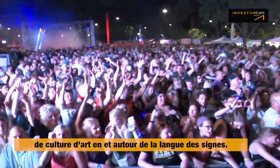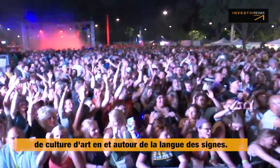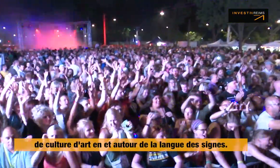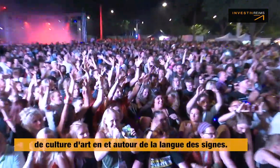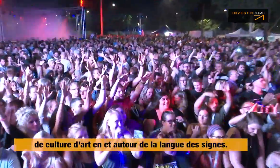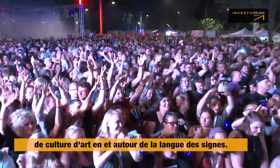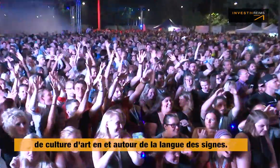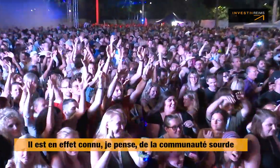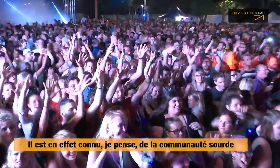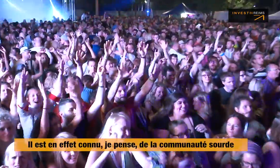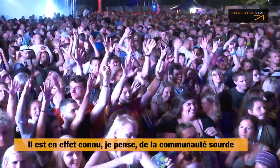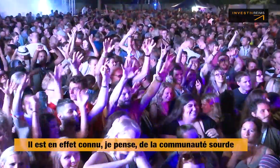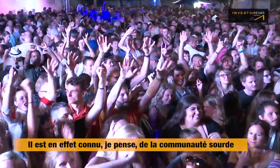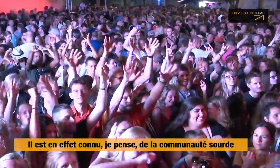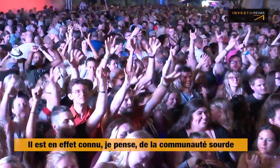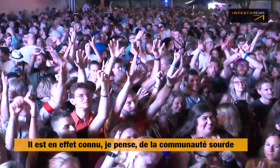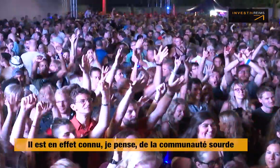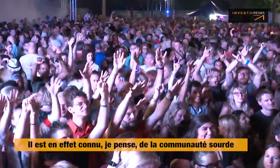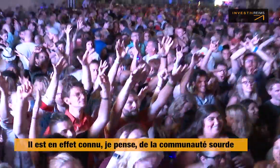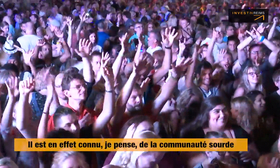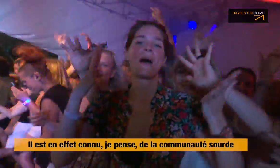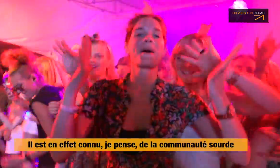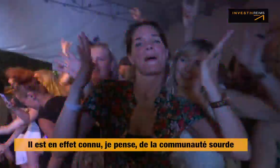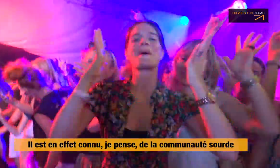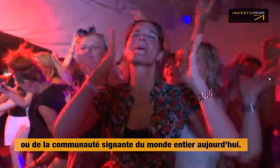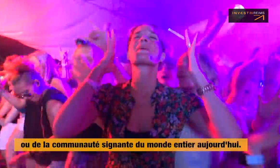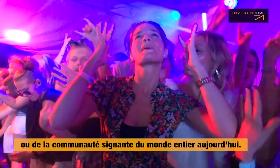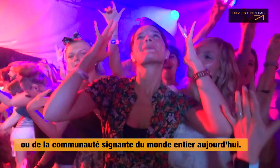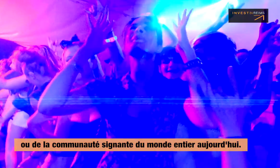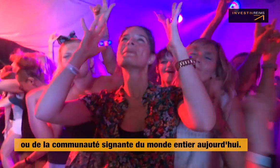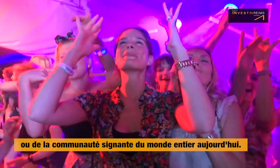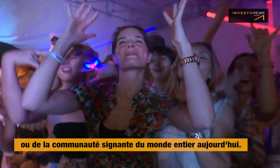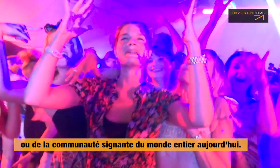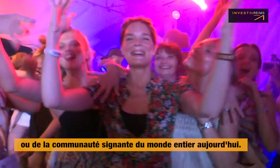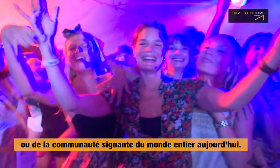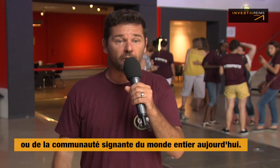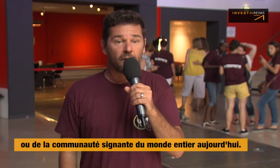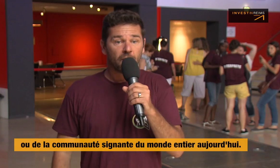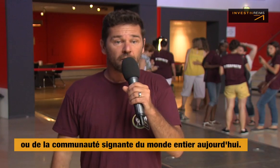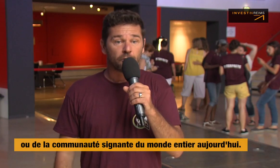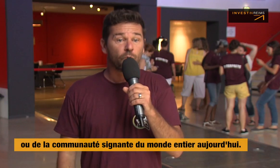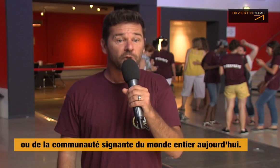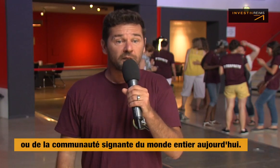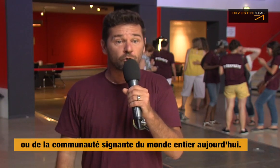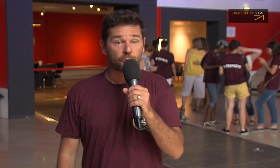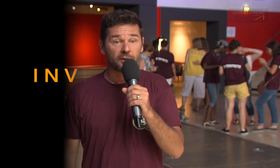autour de la langue des signes. Il est en effet connu, je pense, de la communauté sourde ou de la communauté signante du monde entier aujourd'hui.